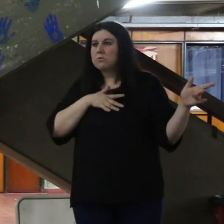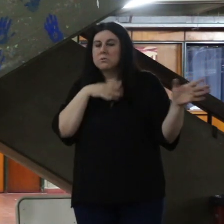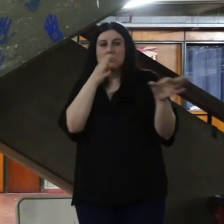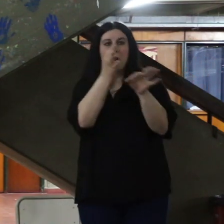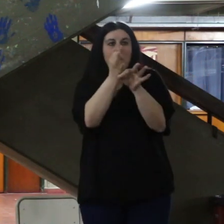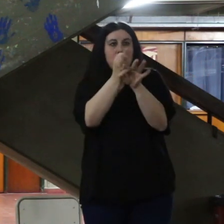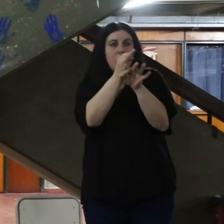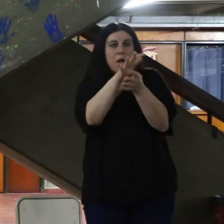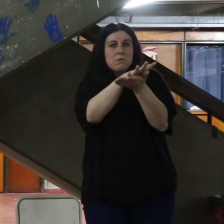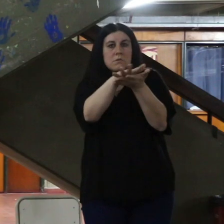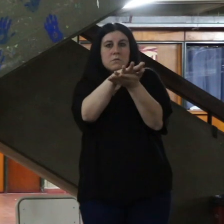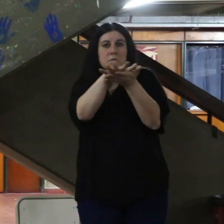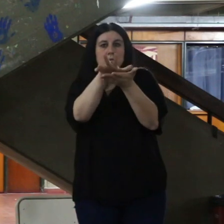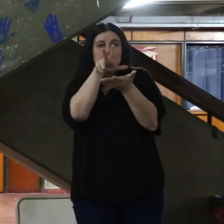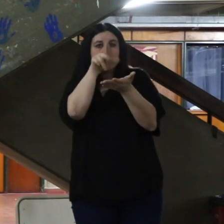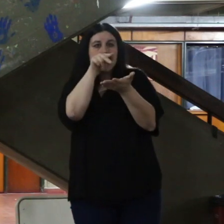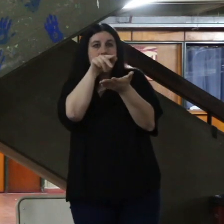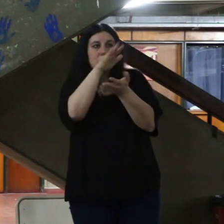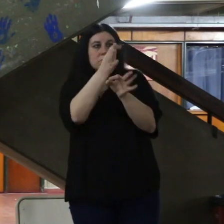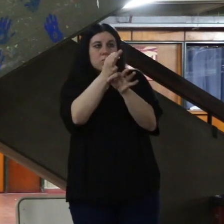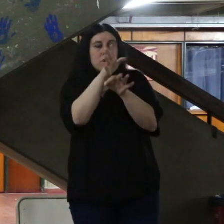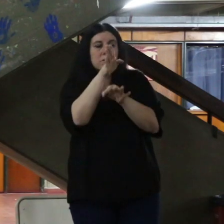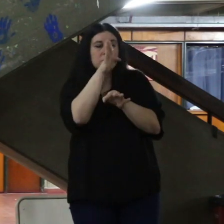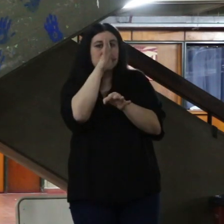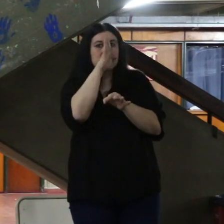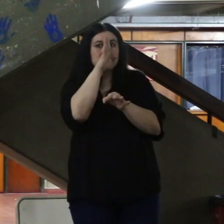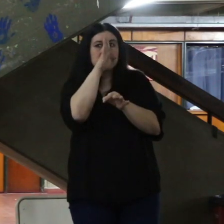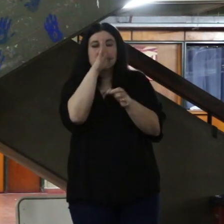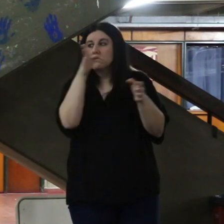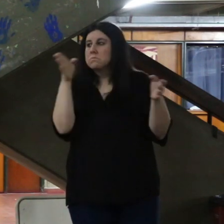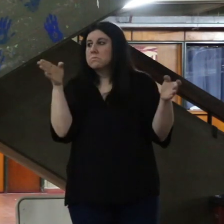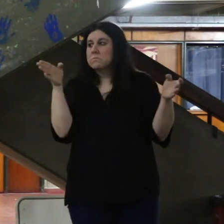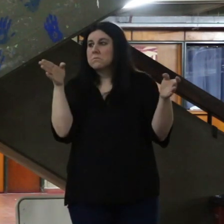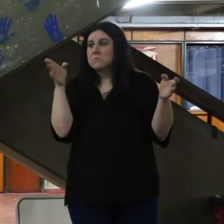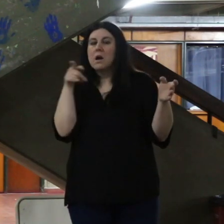escuela vacía, que ver una escuela en silencio, ¿sí?